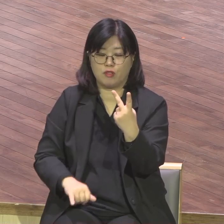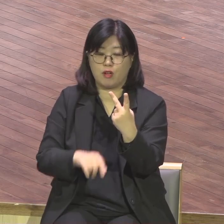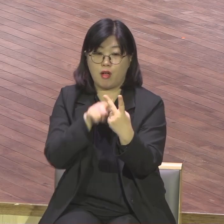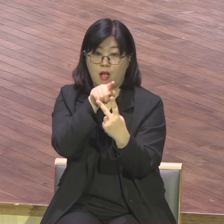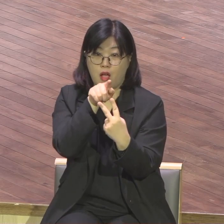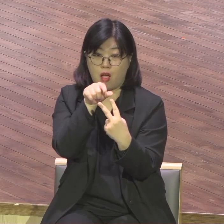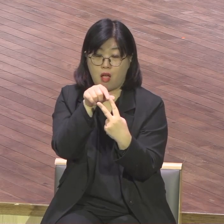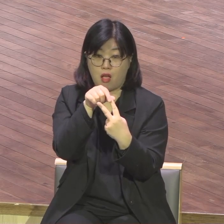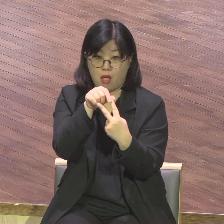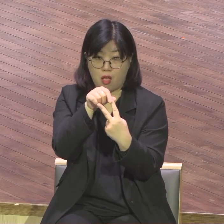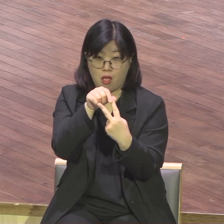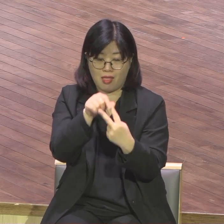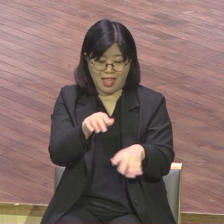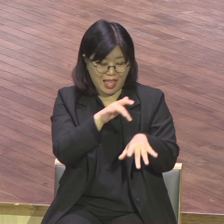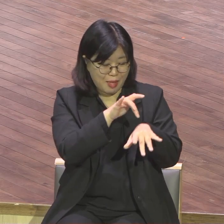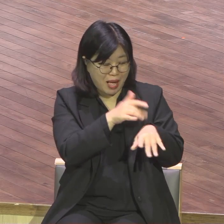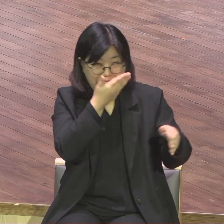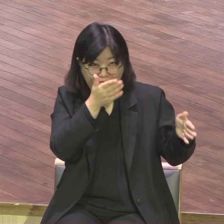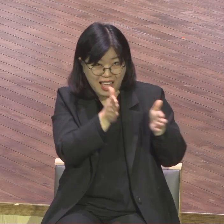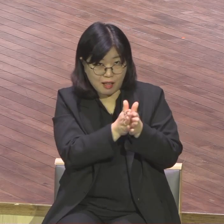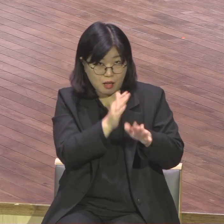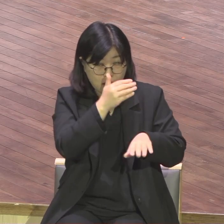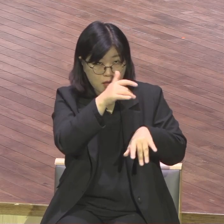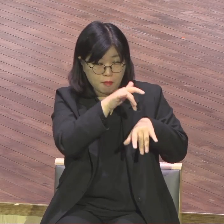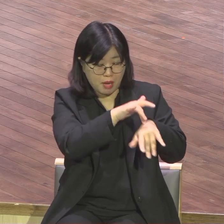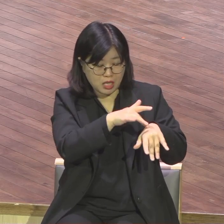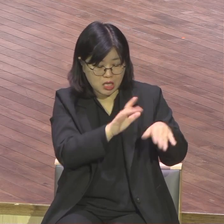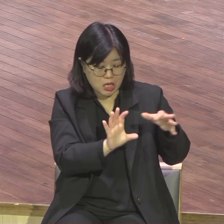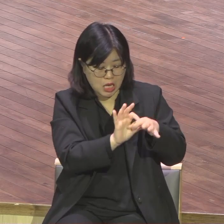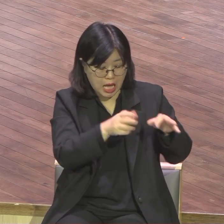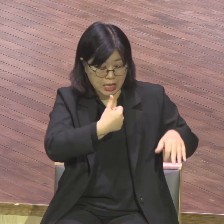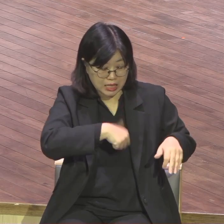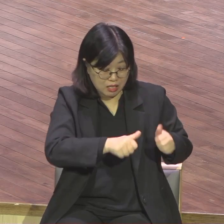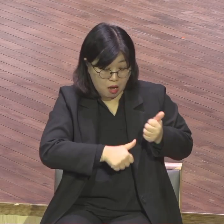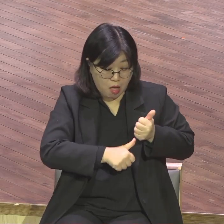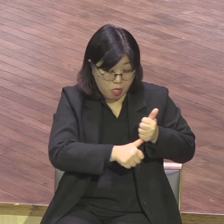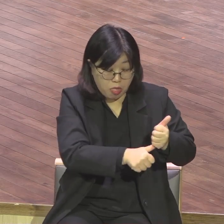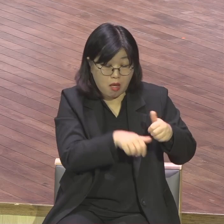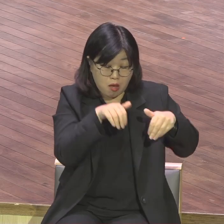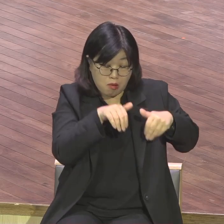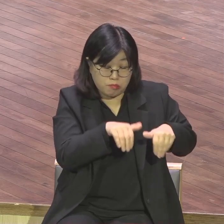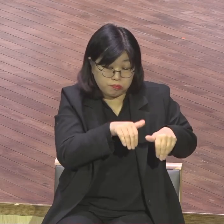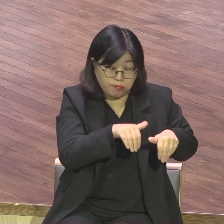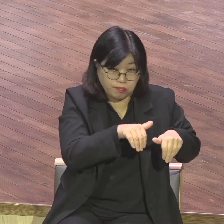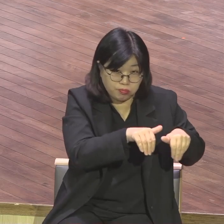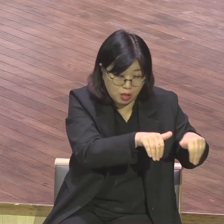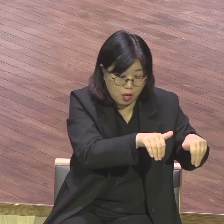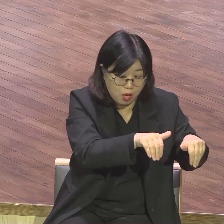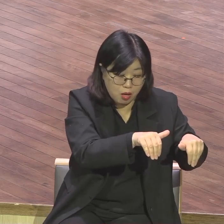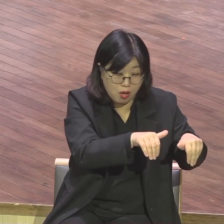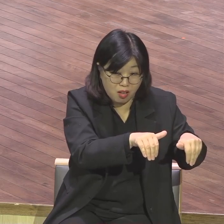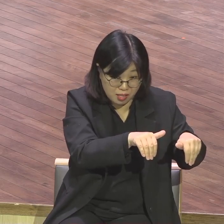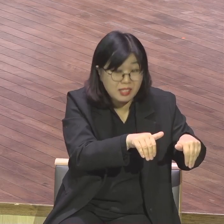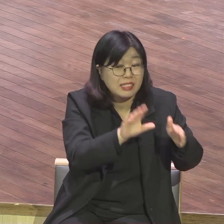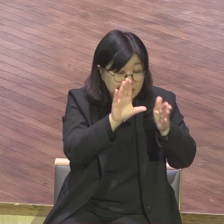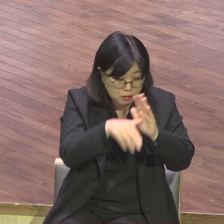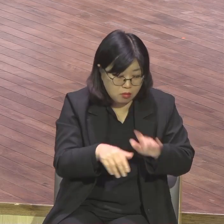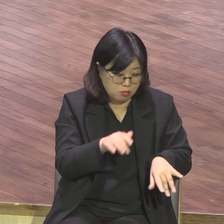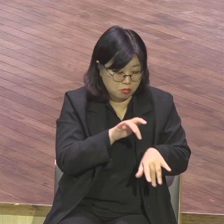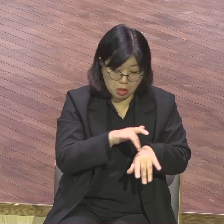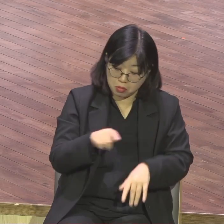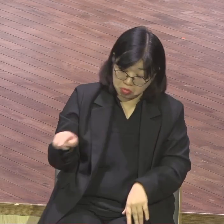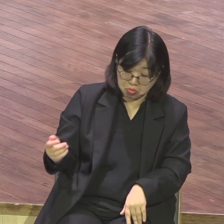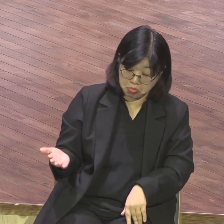망건드려도 하나님 안 믿으니까 뭐 예배 안 하니까 마귀 시킨 대로 그냥 습관대로 세상 풍속 따라서